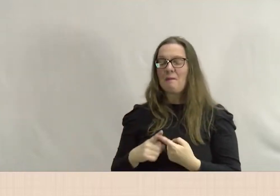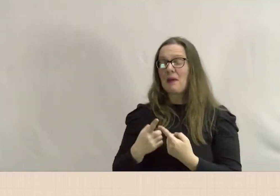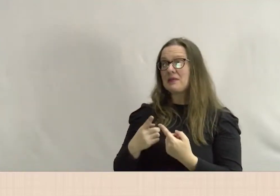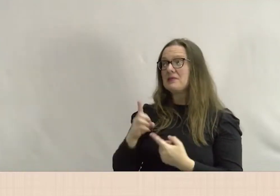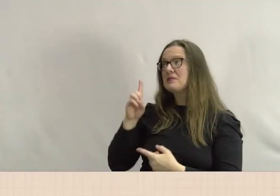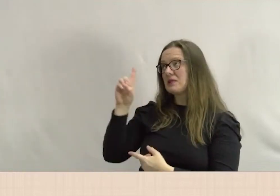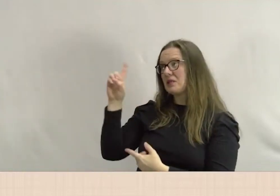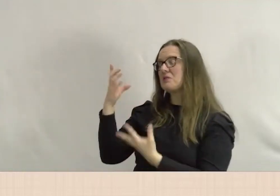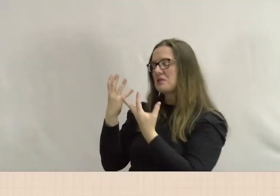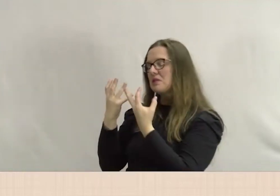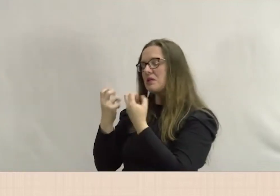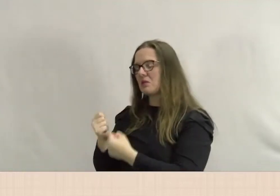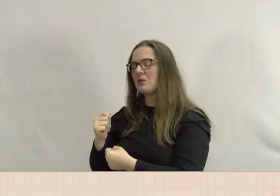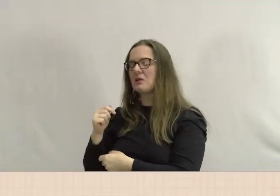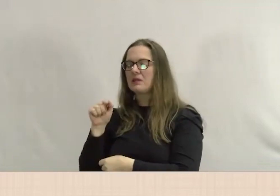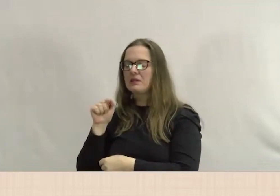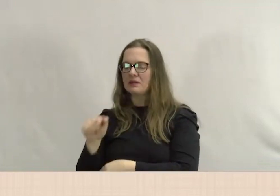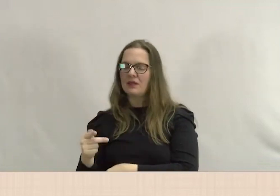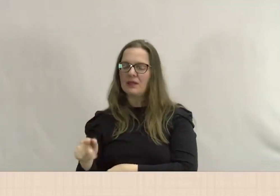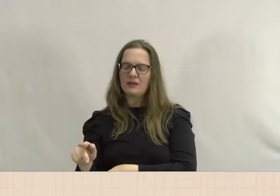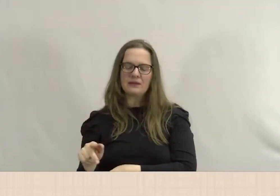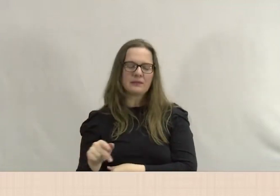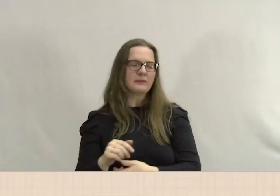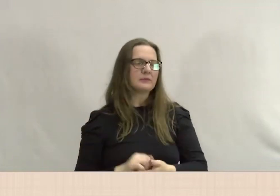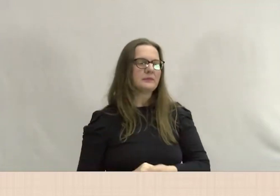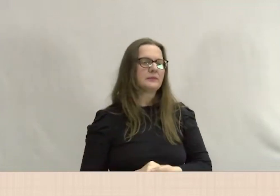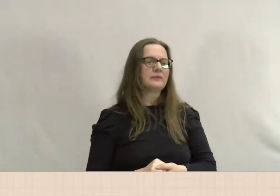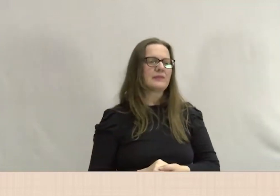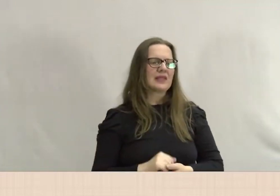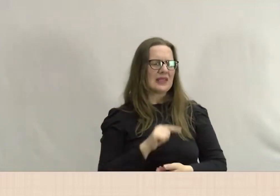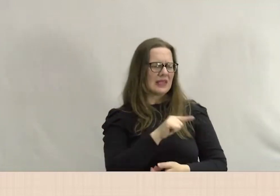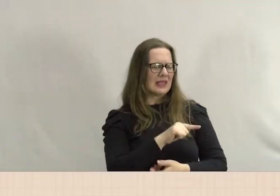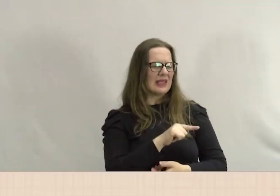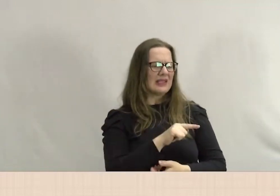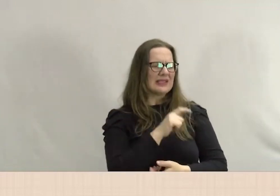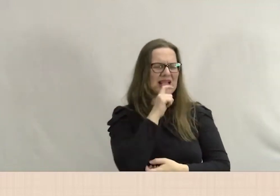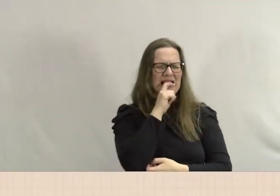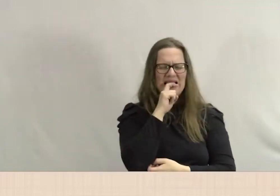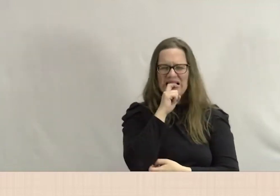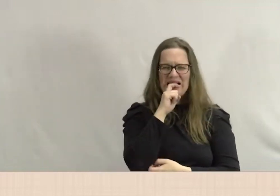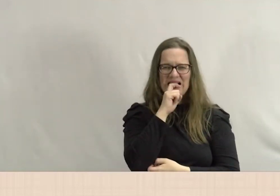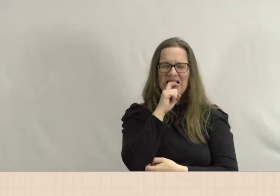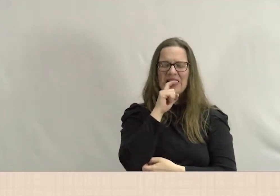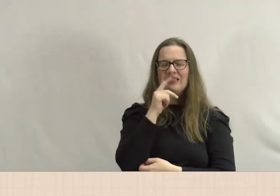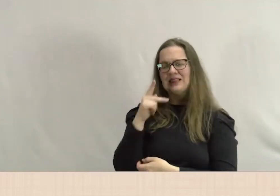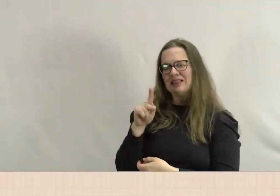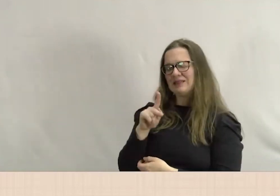Abel. Aí veio o que? Inveja.